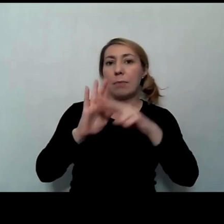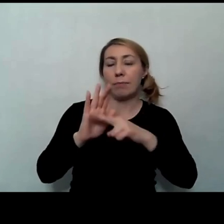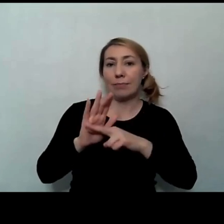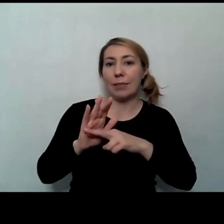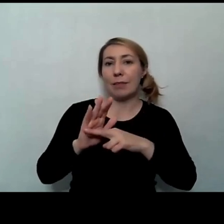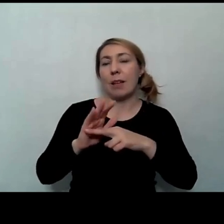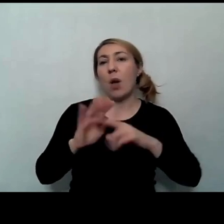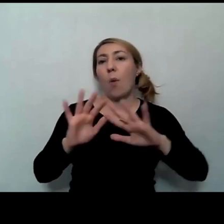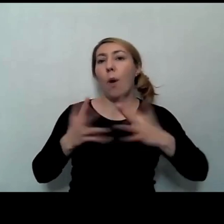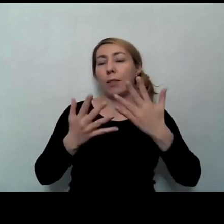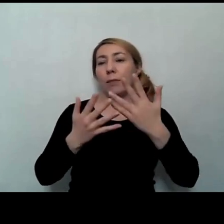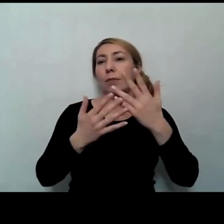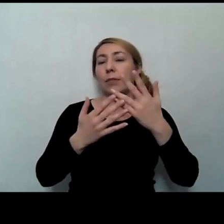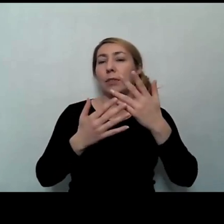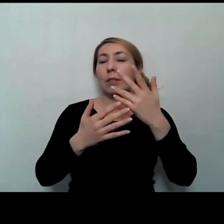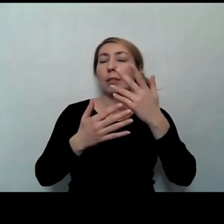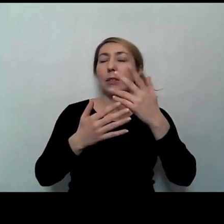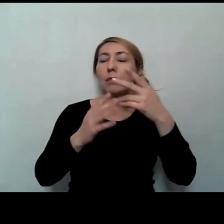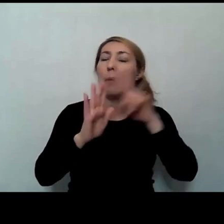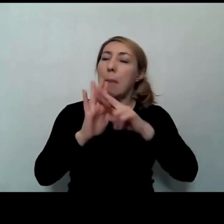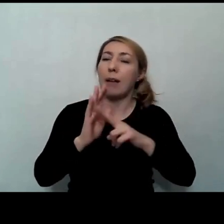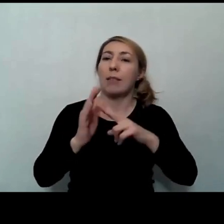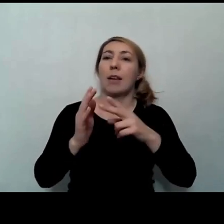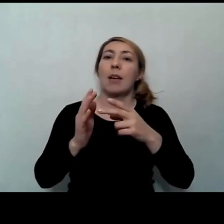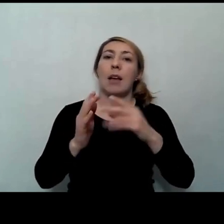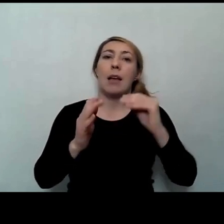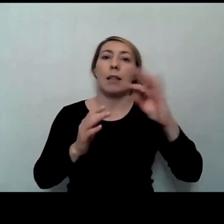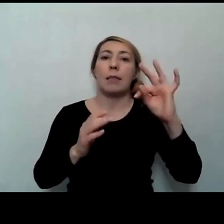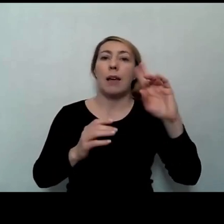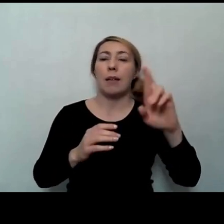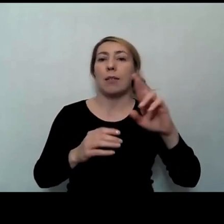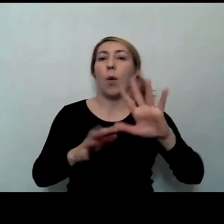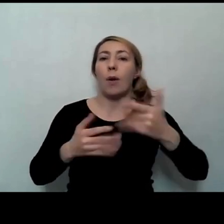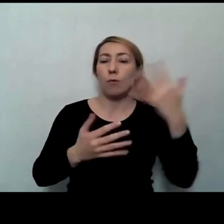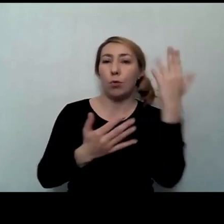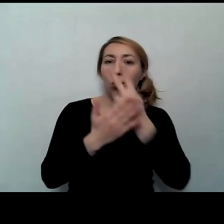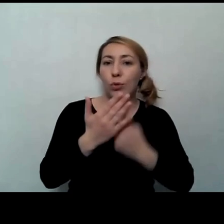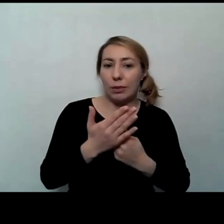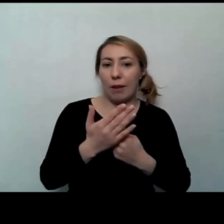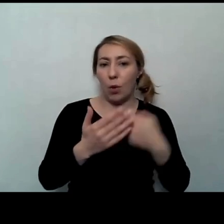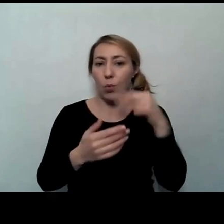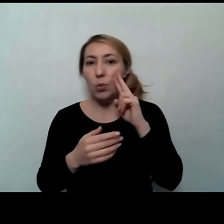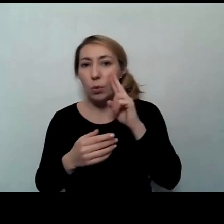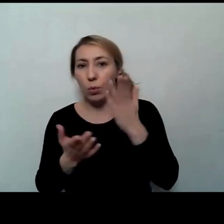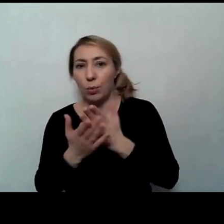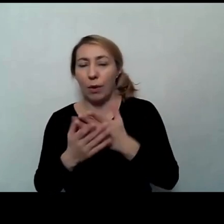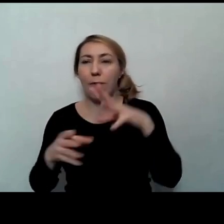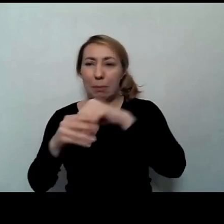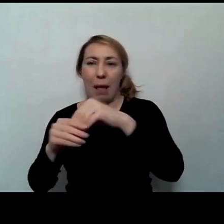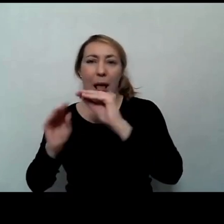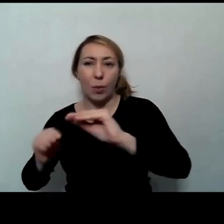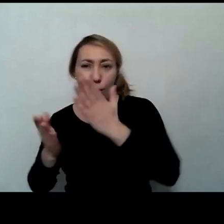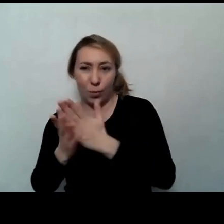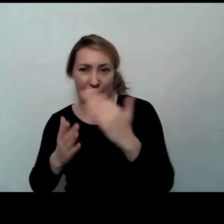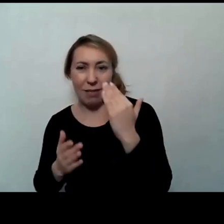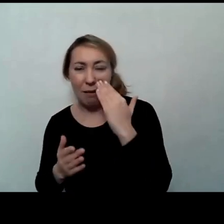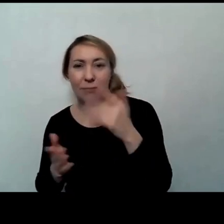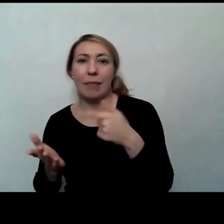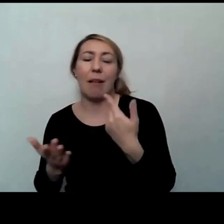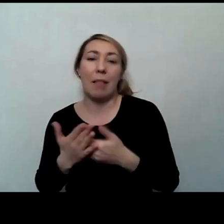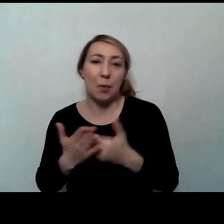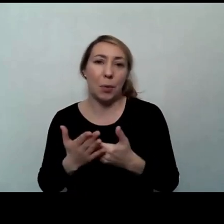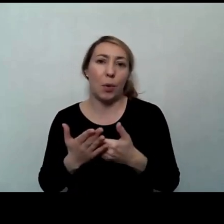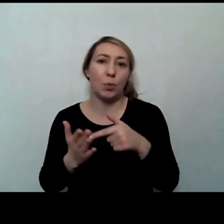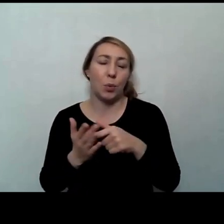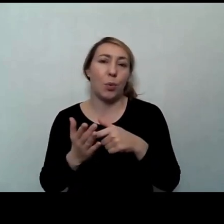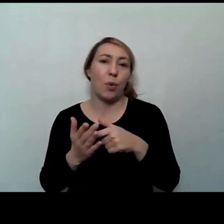do czytania i rozumienia, czyli tego standardu ETR, który myślę, że jest znany już też w edukacji i to jest